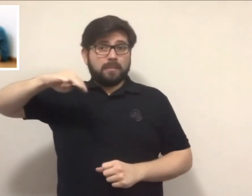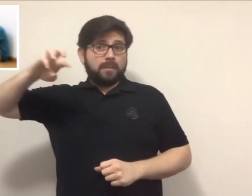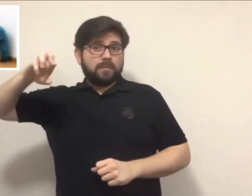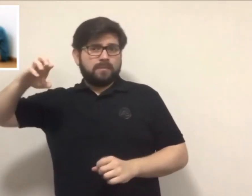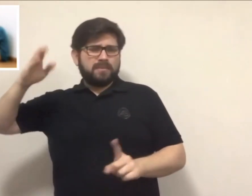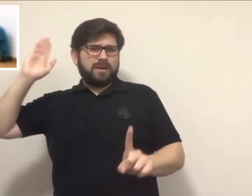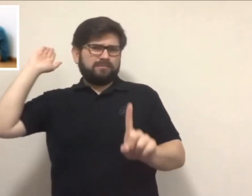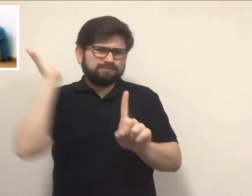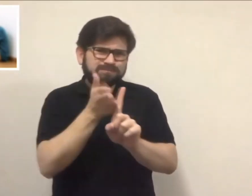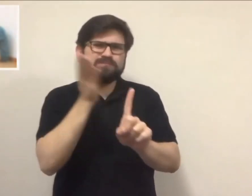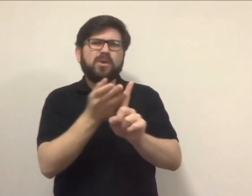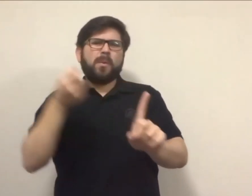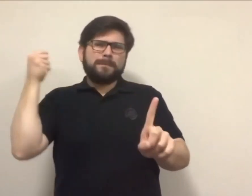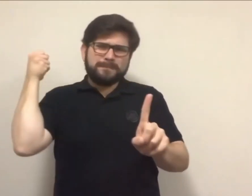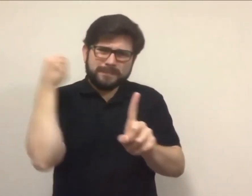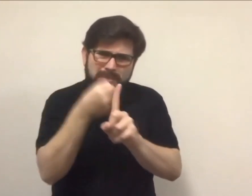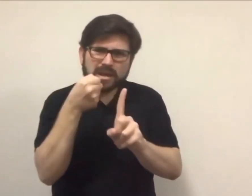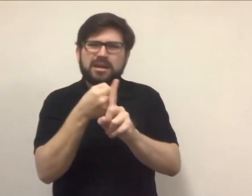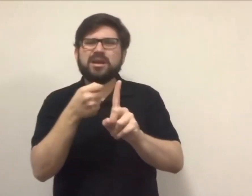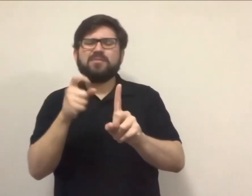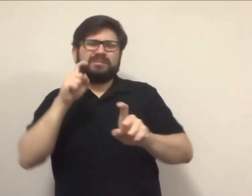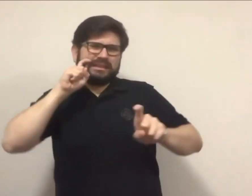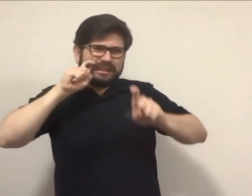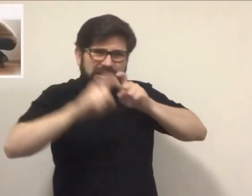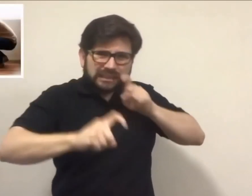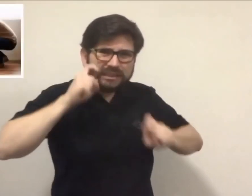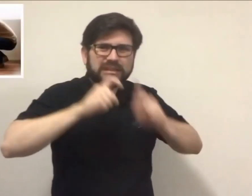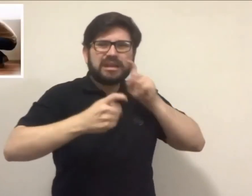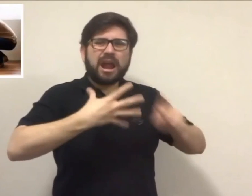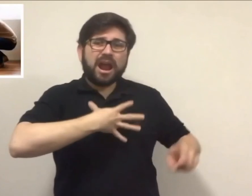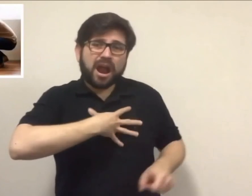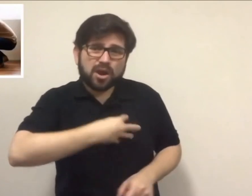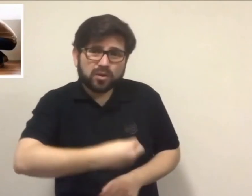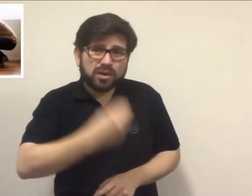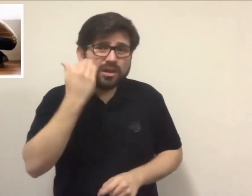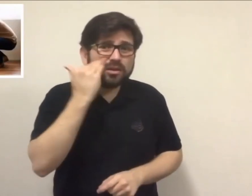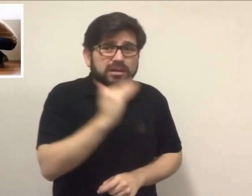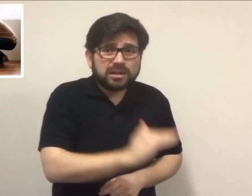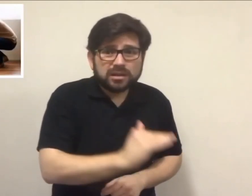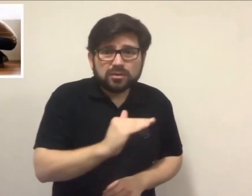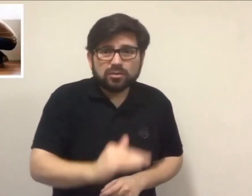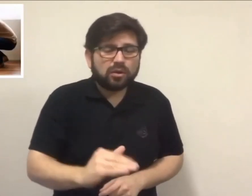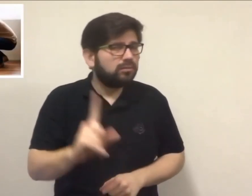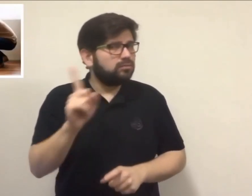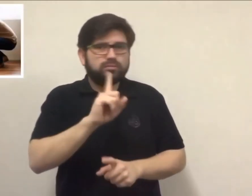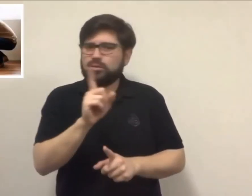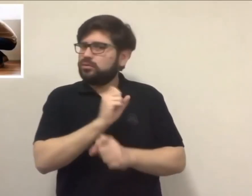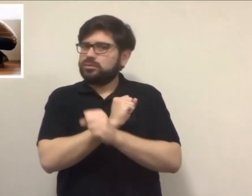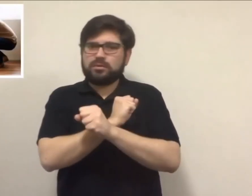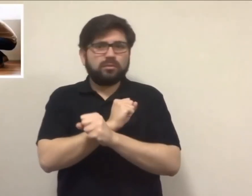Significa esto que los padres no pueden agredir a los